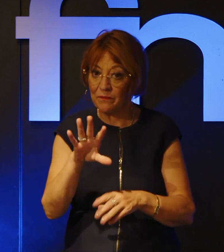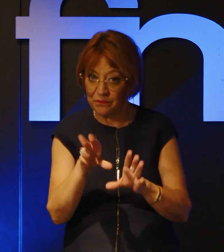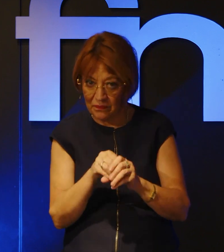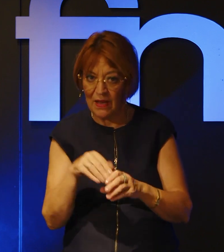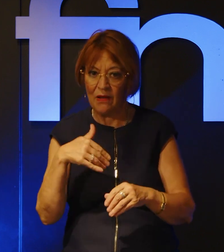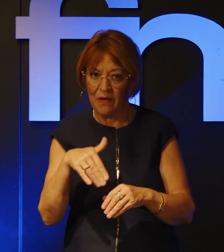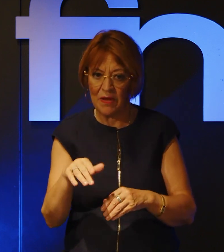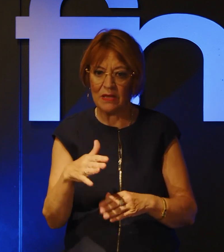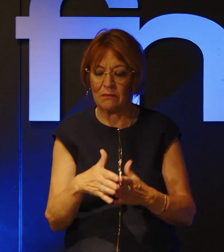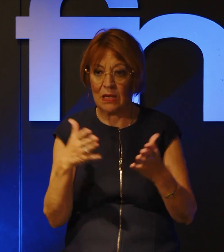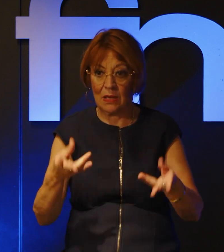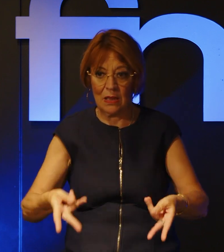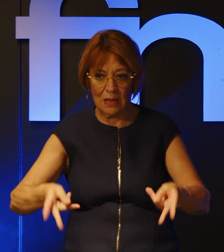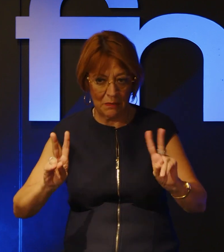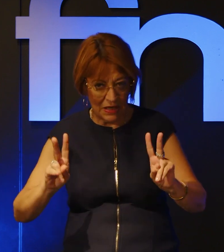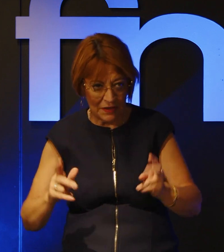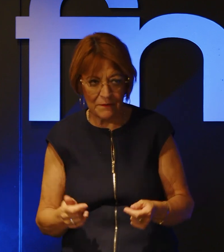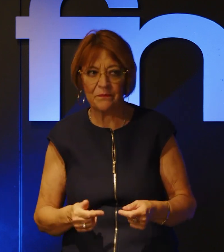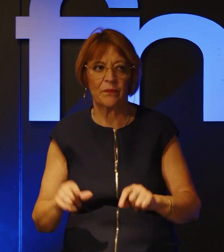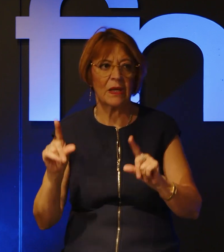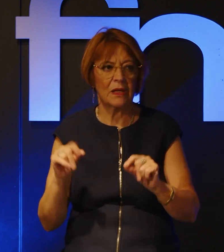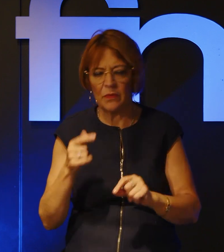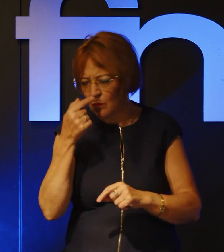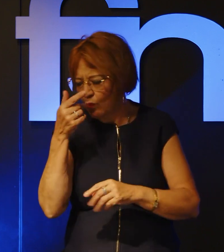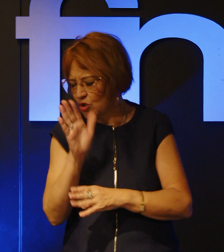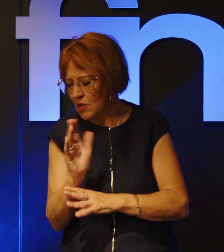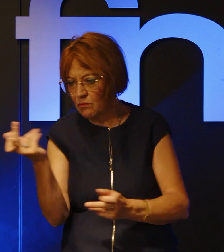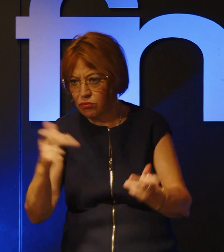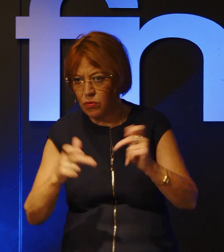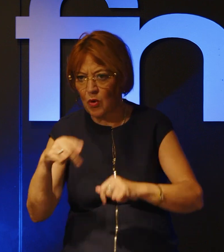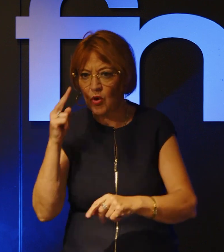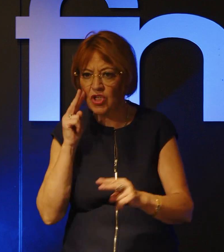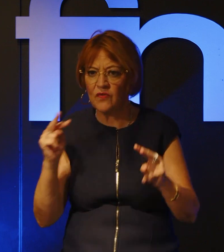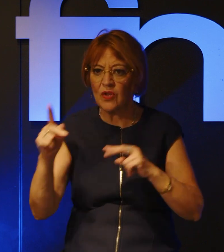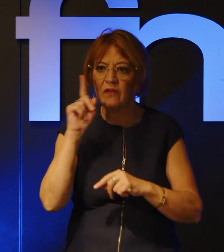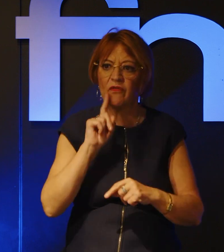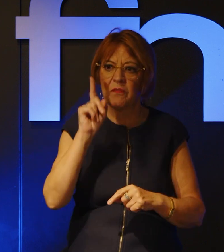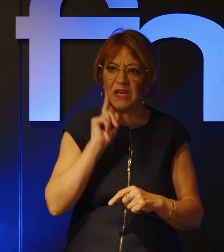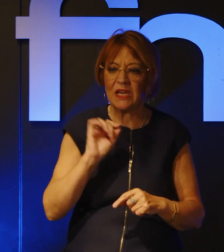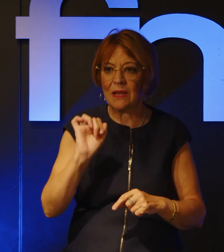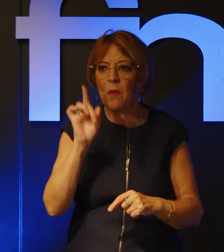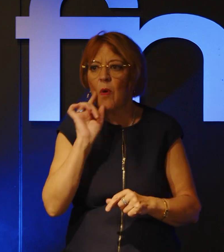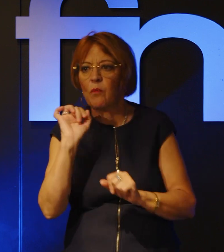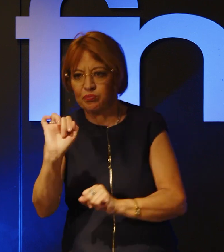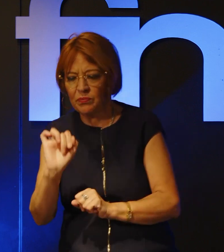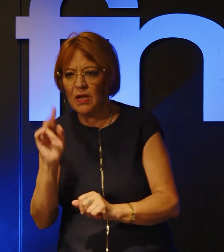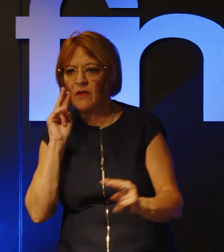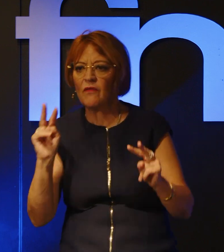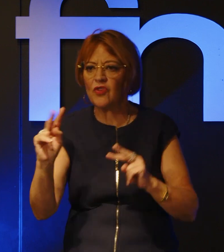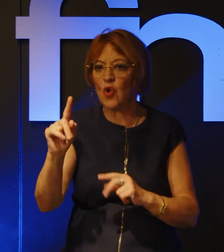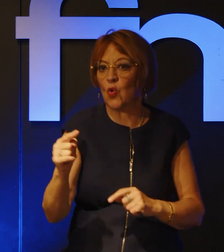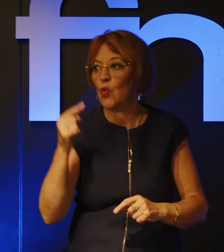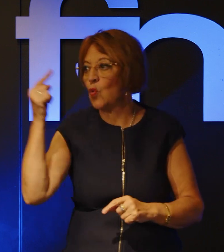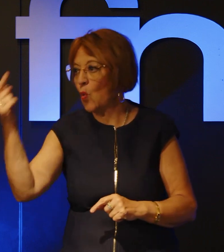que vamos ter Uma grande liberdade nomeadamente por exemplo aparecermos outras visões femininas e feministas aparecemos a visão do outro